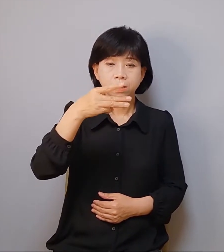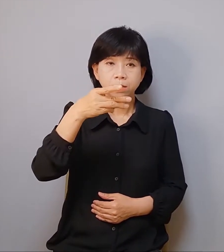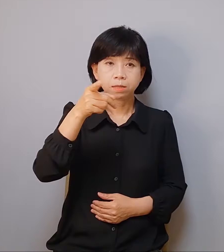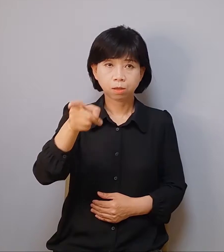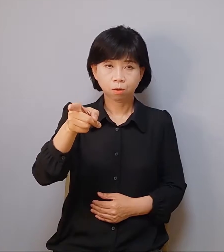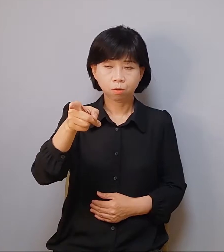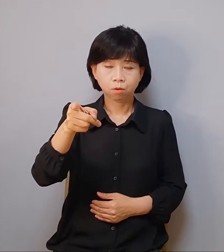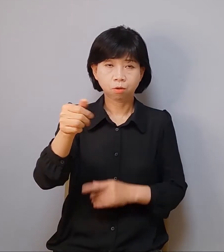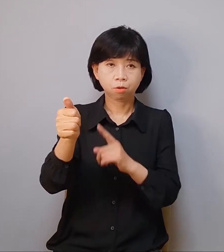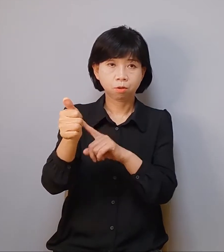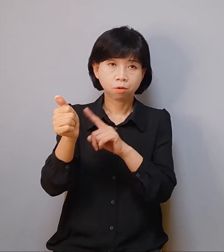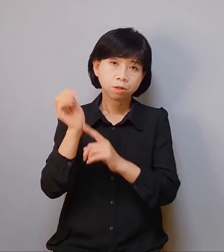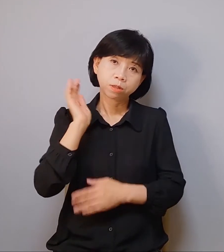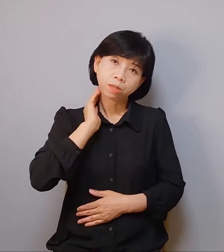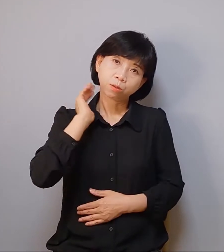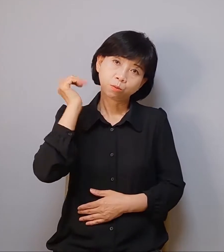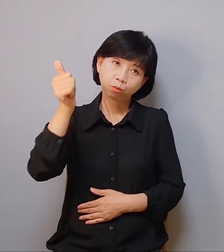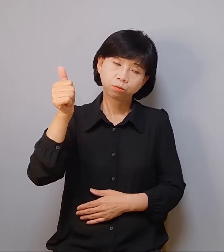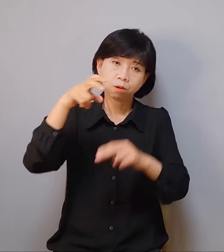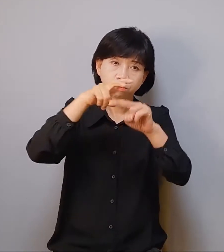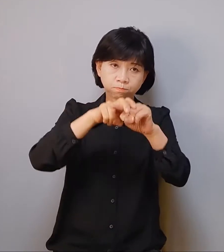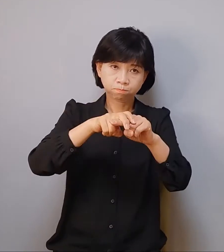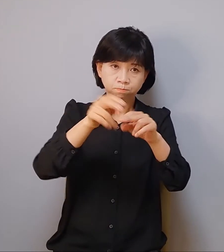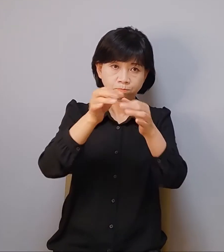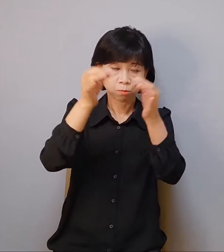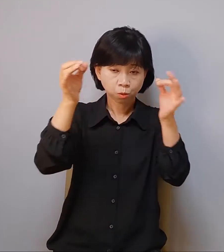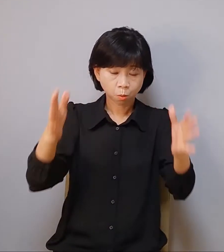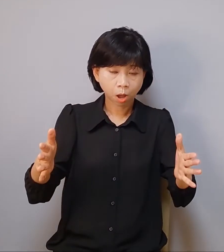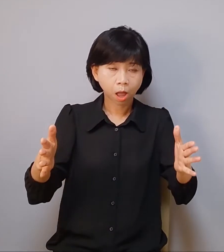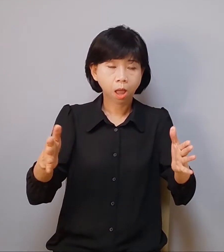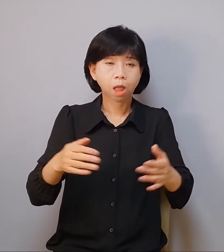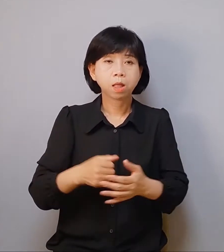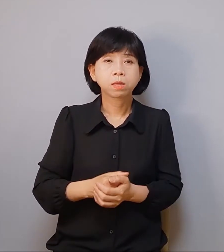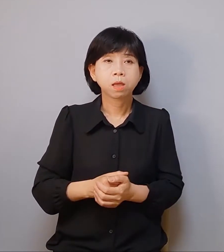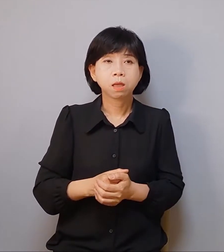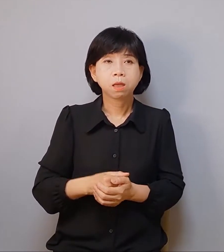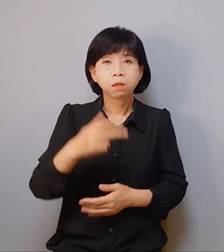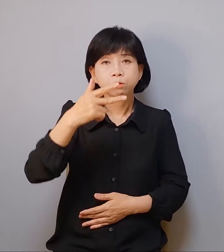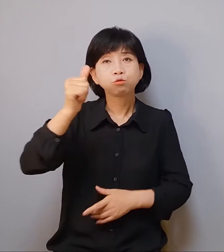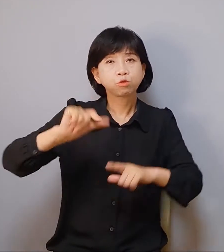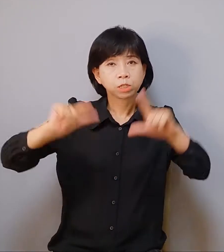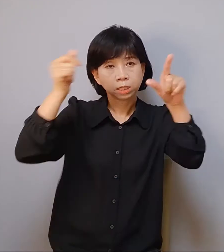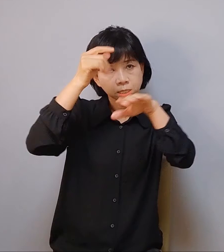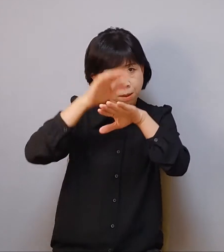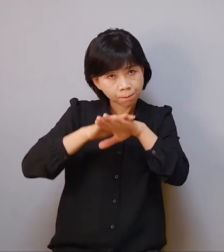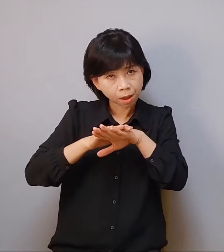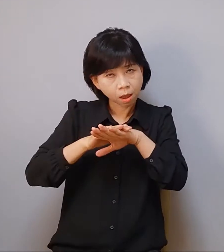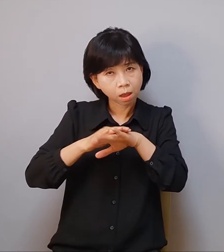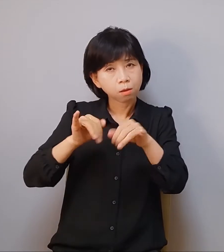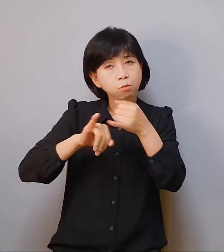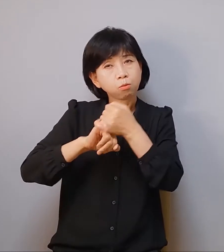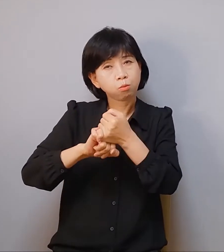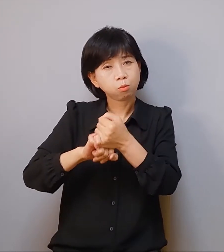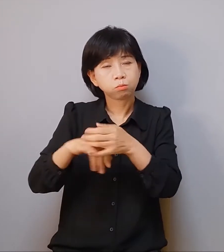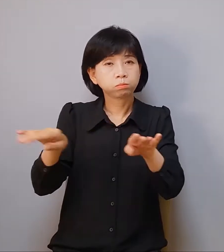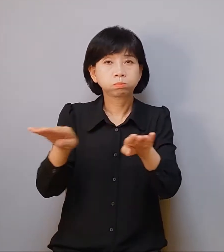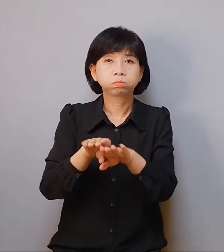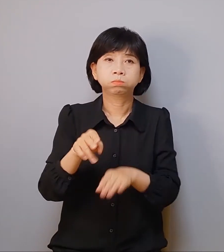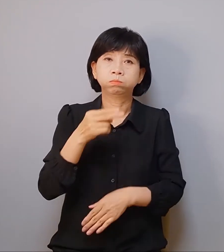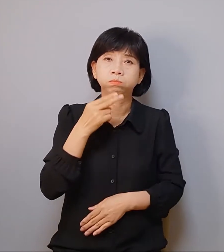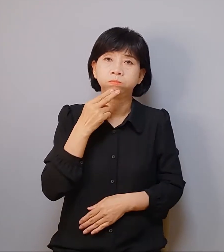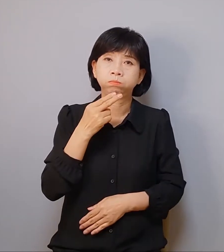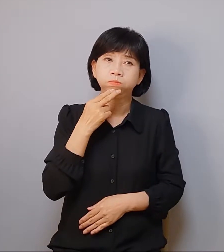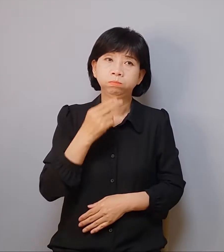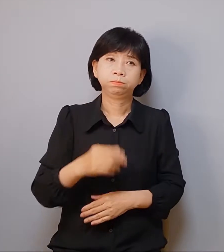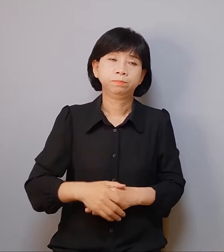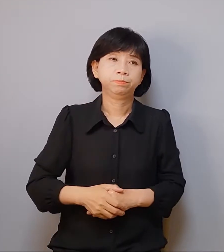재임 기간 동안 단 한 번도 주의를 어긴 적이 없었던 그는 퇴임 후